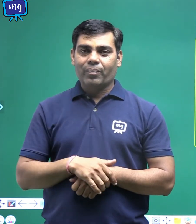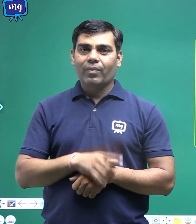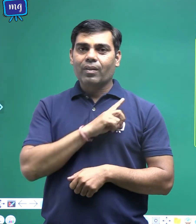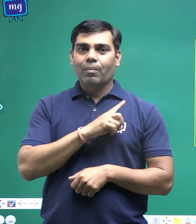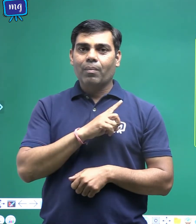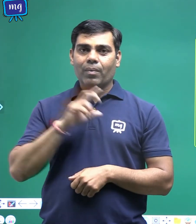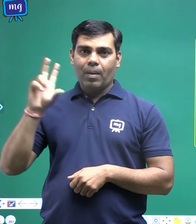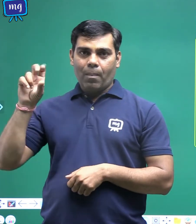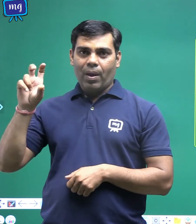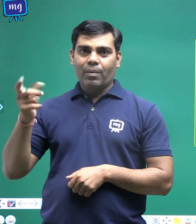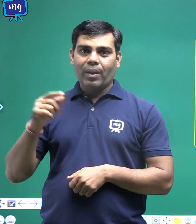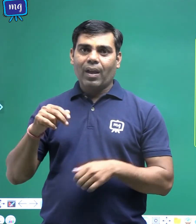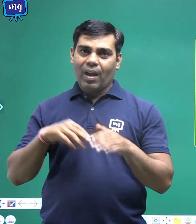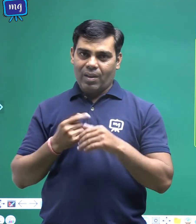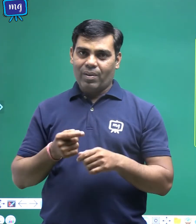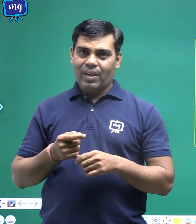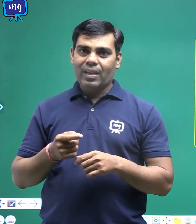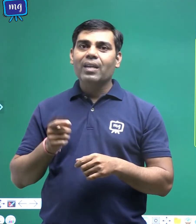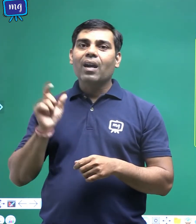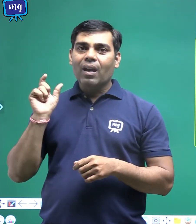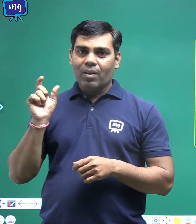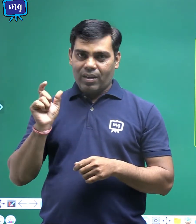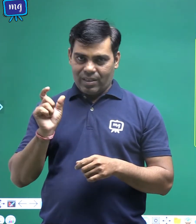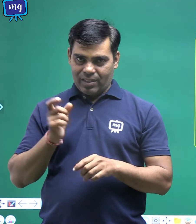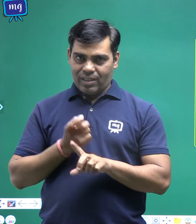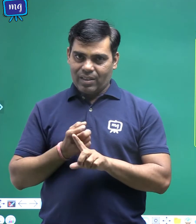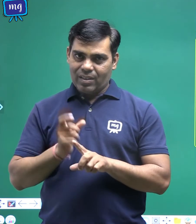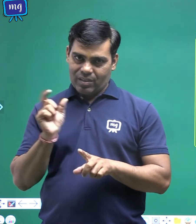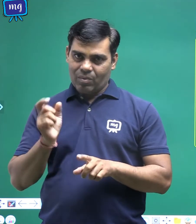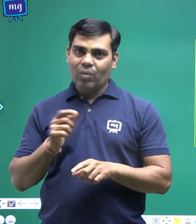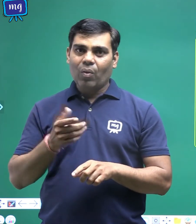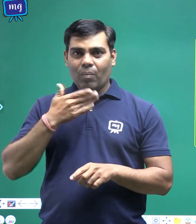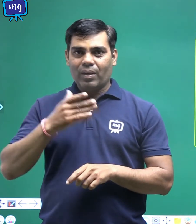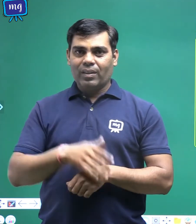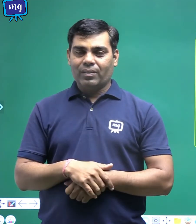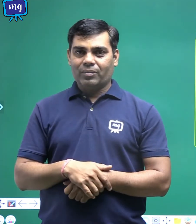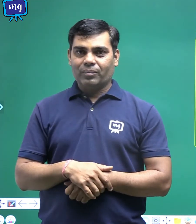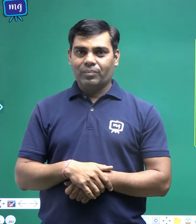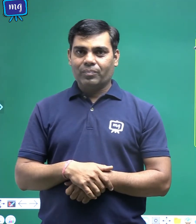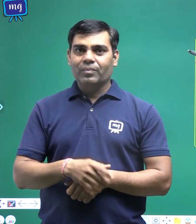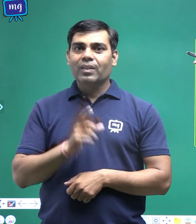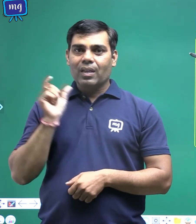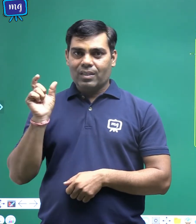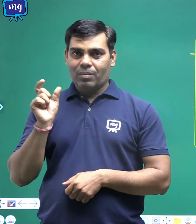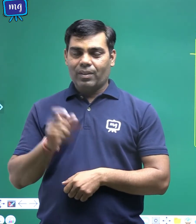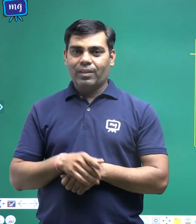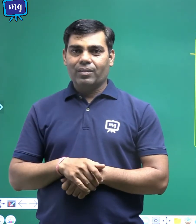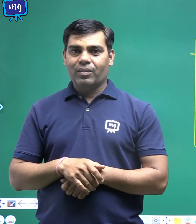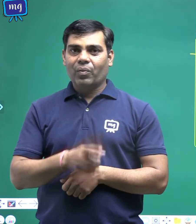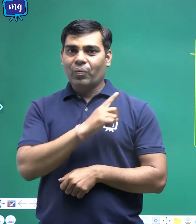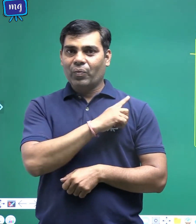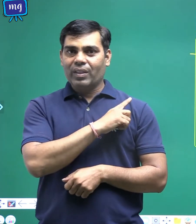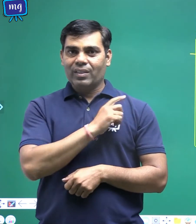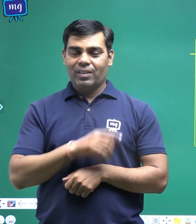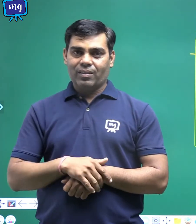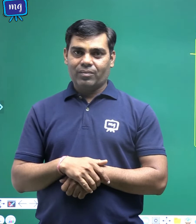पाठ में आए हुए कठिन शब्दों को पढ़ते हैं। बच्चों, शब्द है